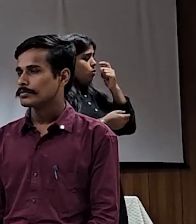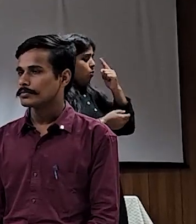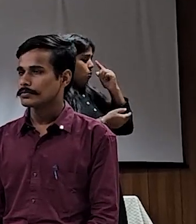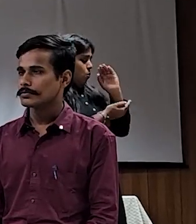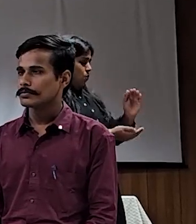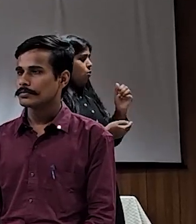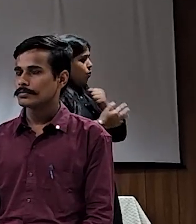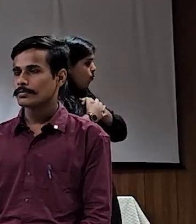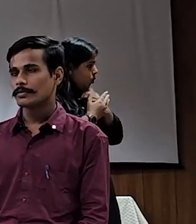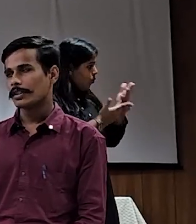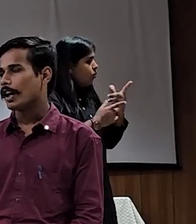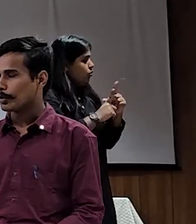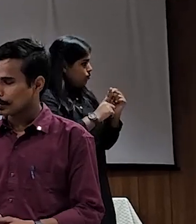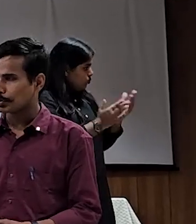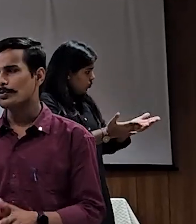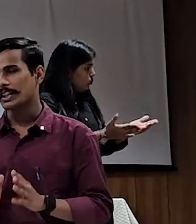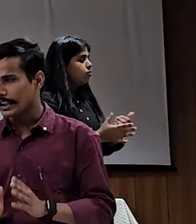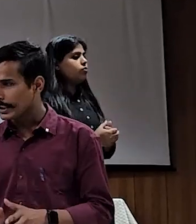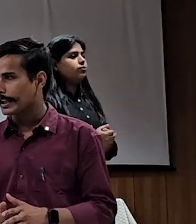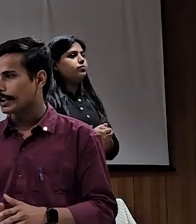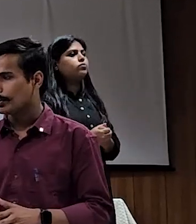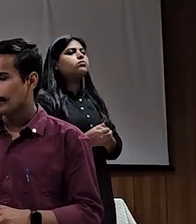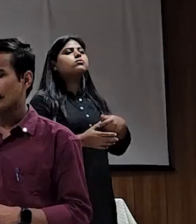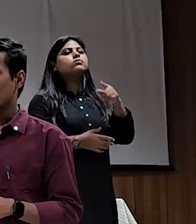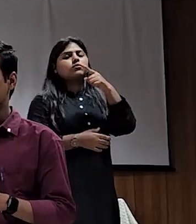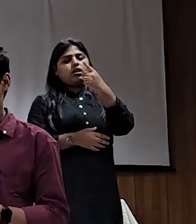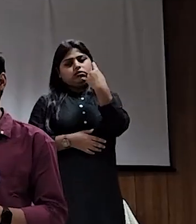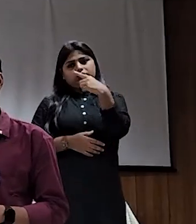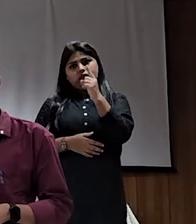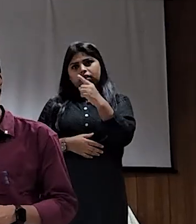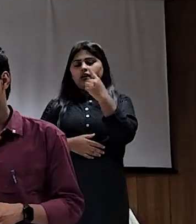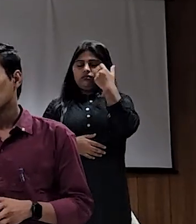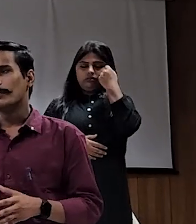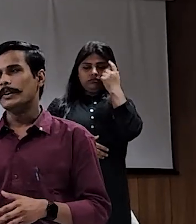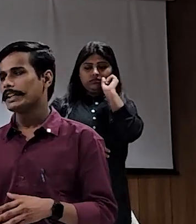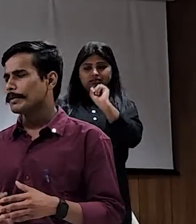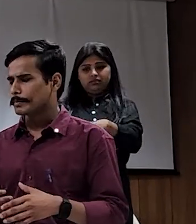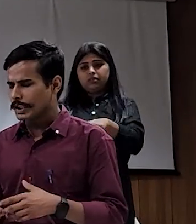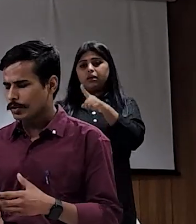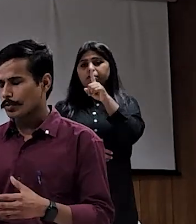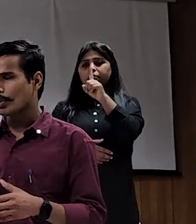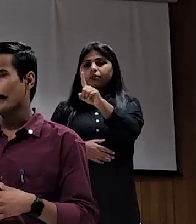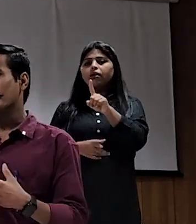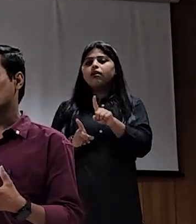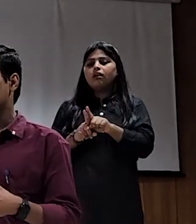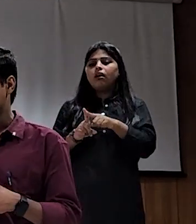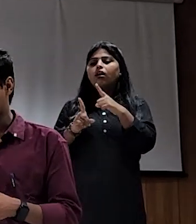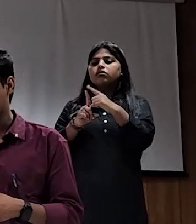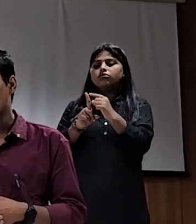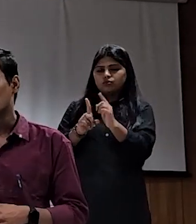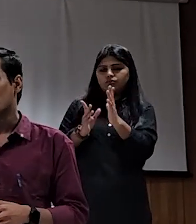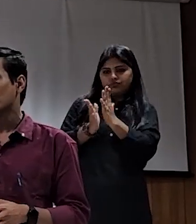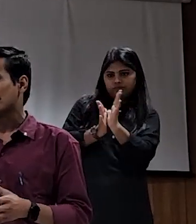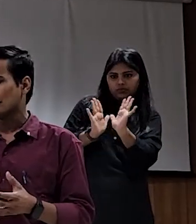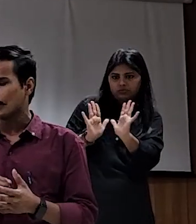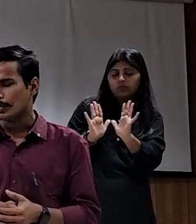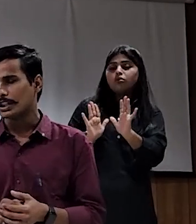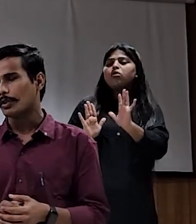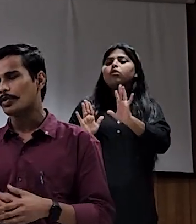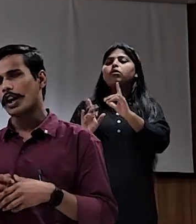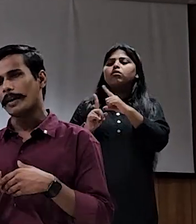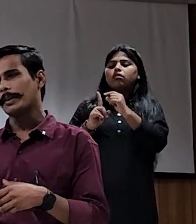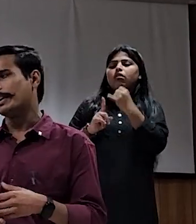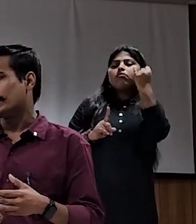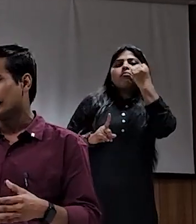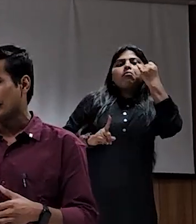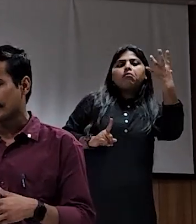लिए कुछ तो करना होगा। हाँ रुको, तुम सही कह रही हो, मैं समझ रहा हूँ, लेकिन देख रुको, मैं कोई उपाय ढूंढता हूँ, किसी को ढूंढता